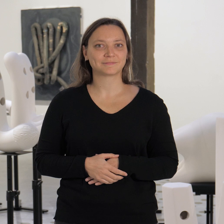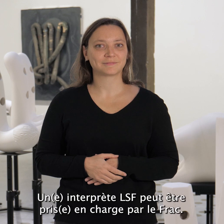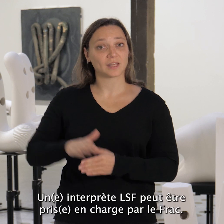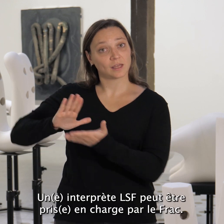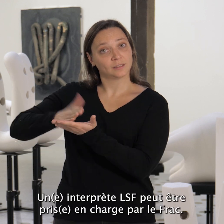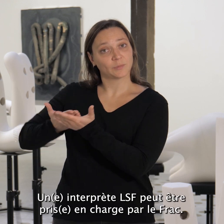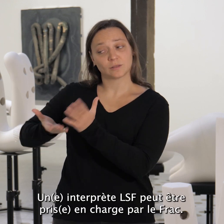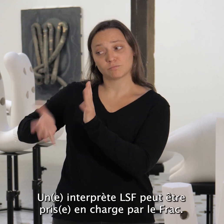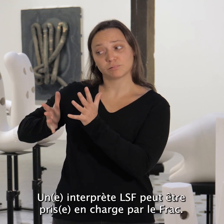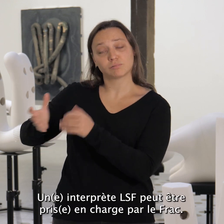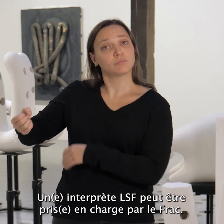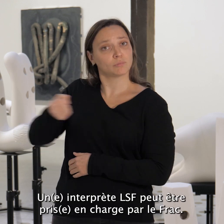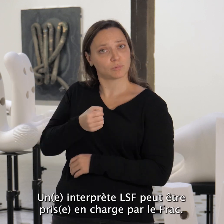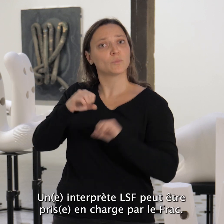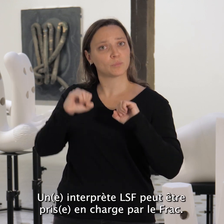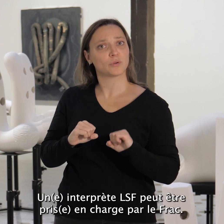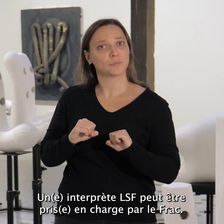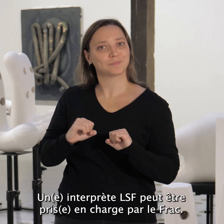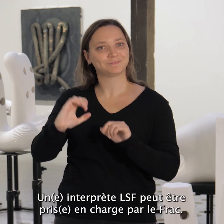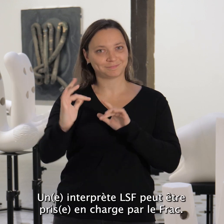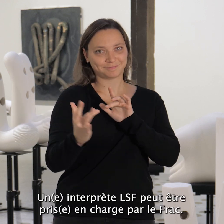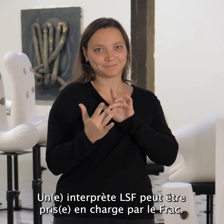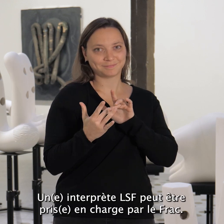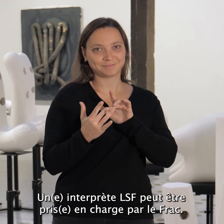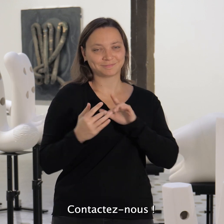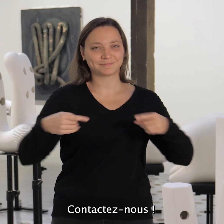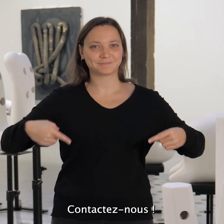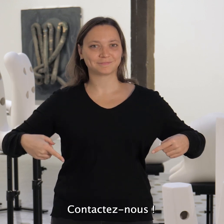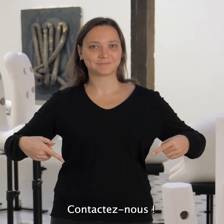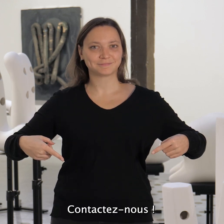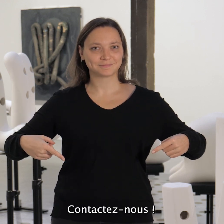Un ou une interprète LSF peut être prise en charge par le FRAC. Contactez-nous.